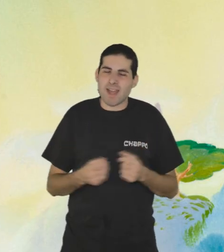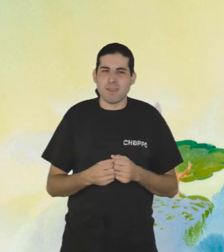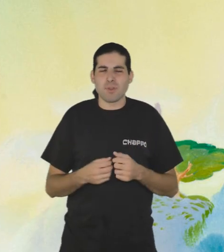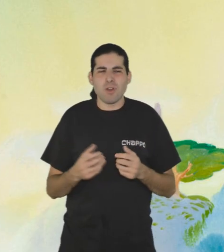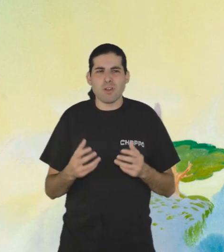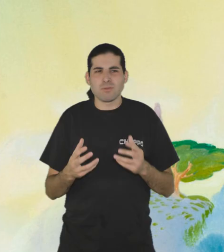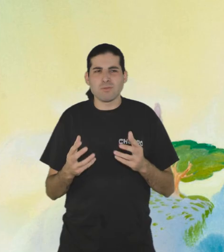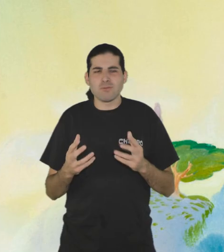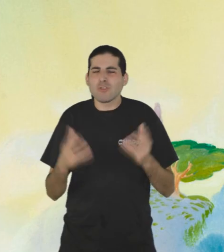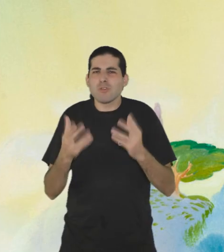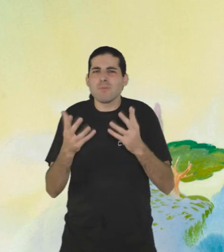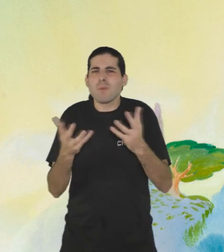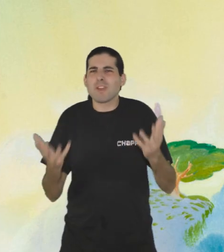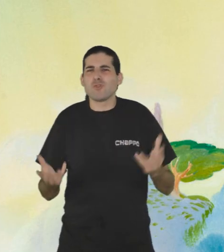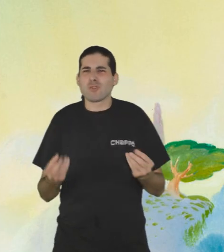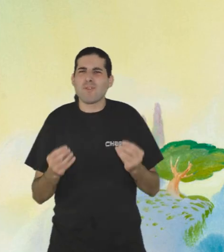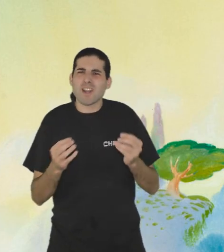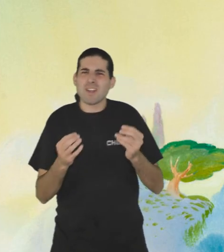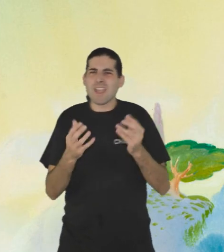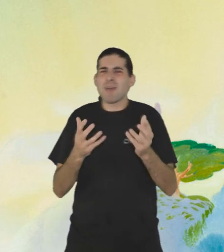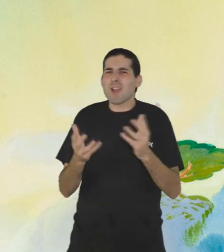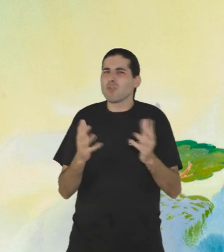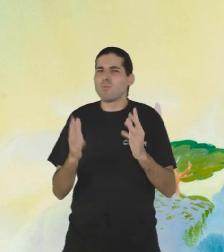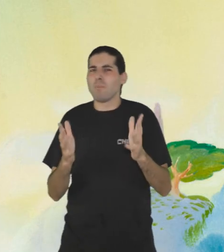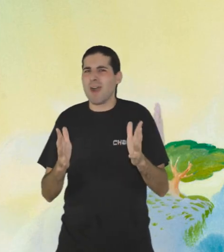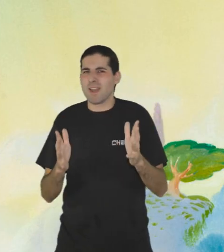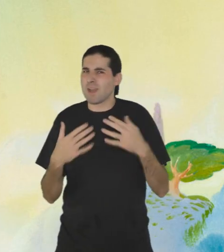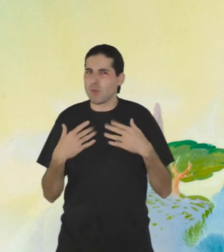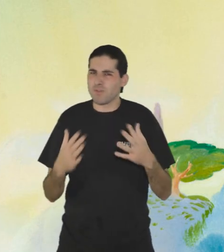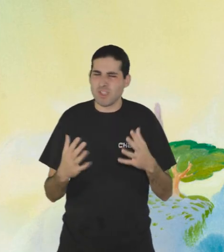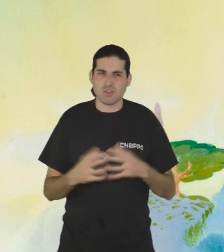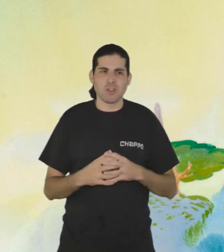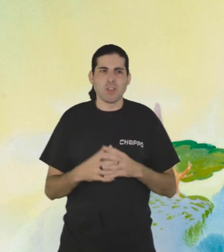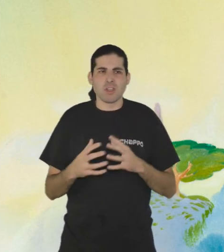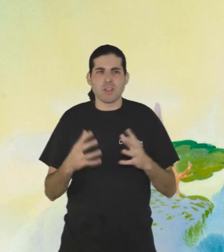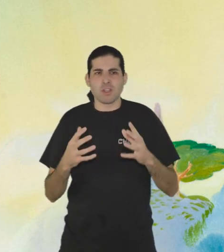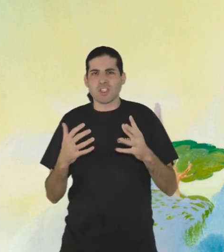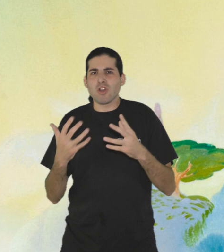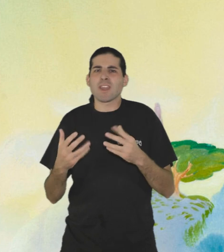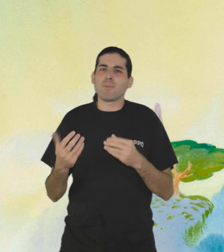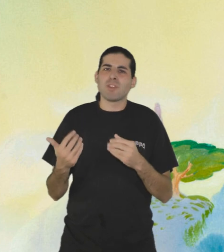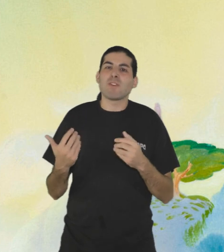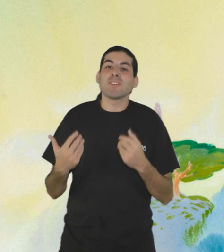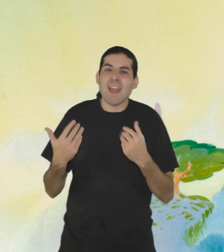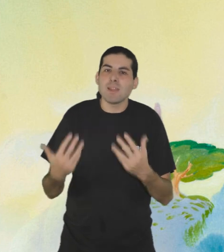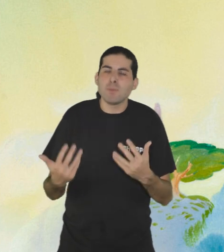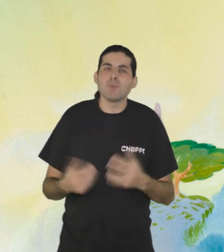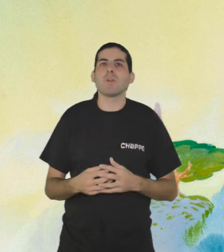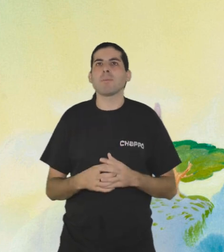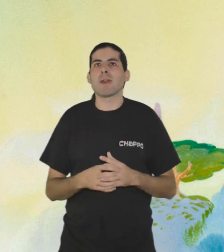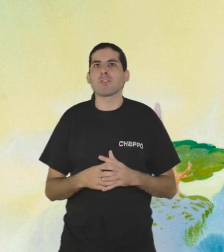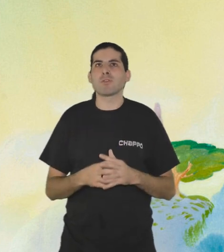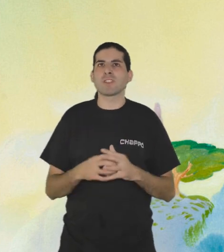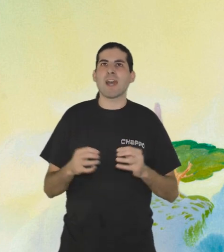neanche banale, però non mi è piaciuto, elaborato un po' male a mio avviso. Storie che potevano dare di